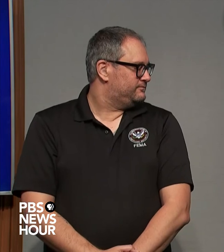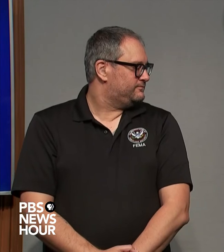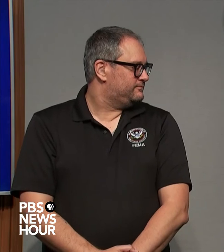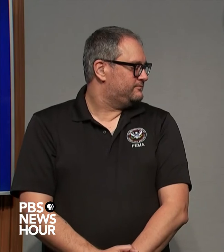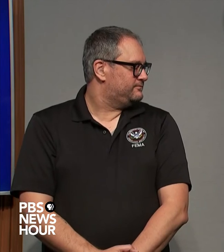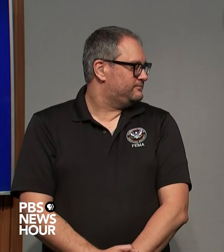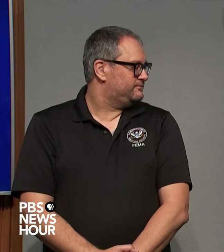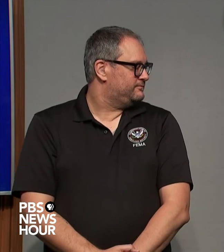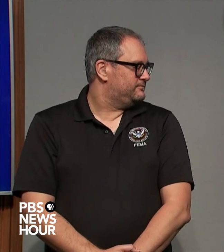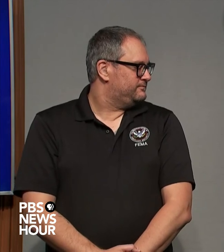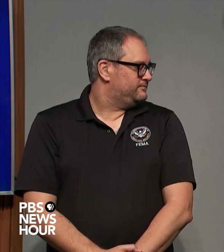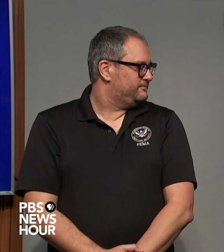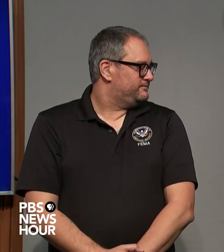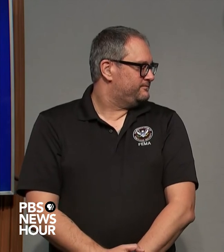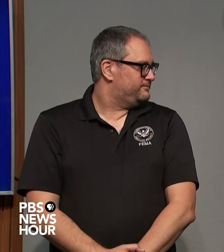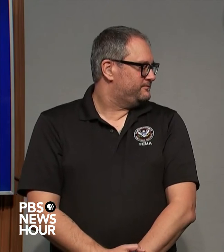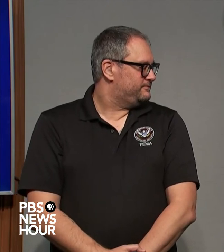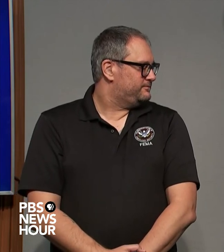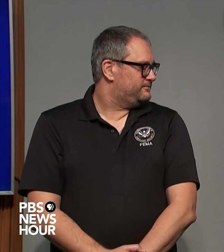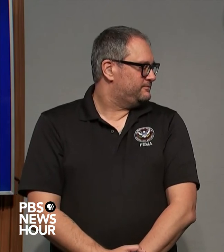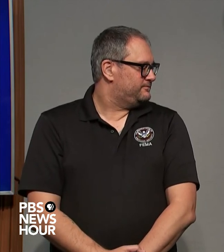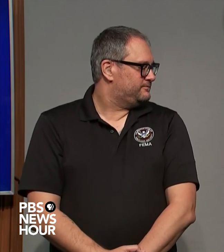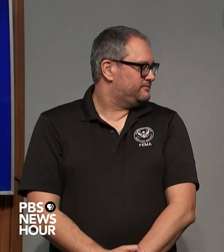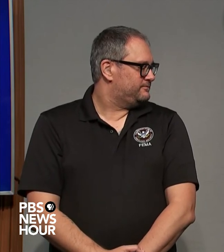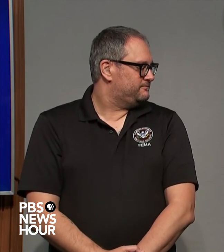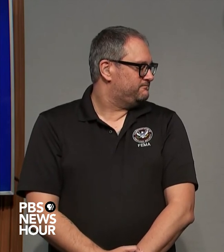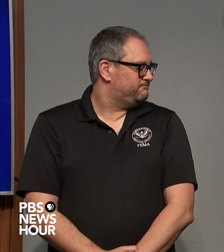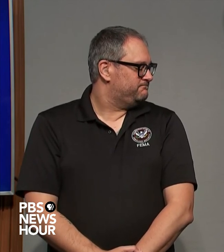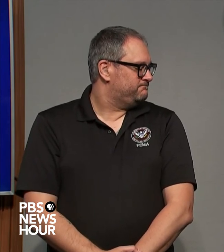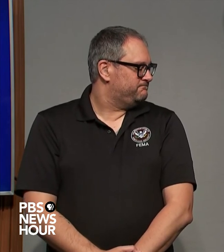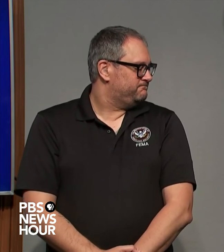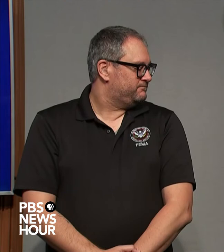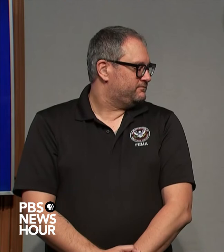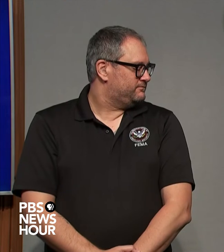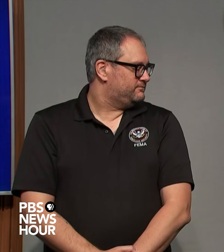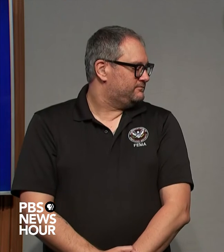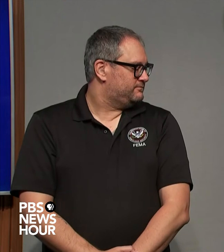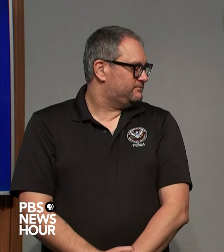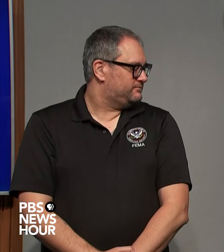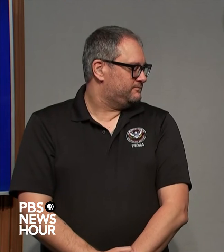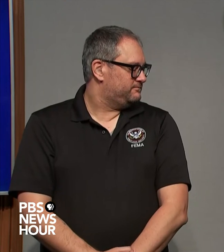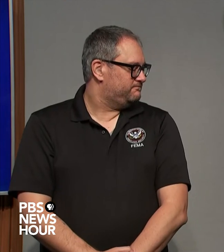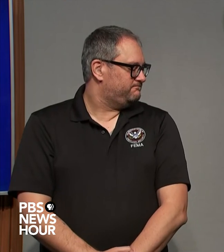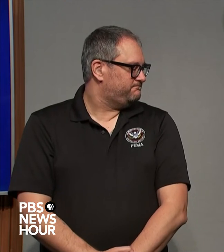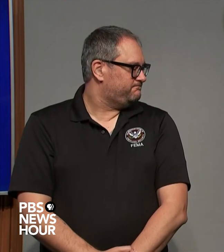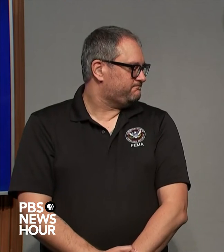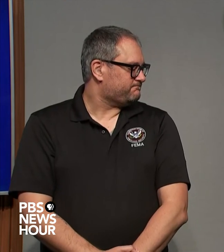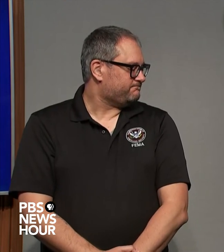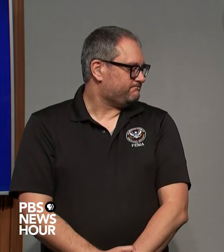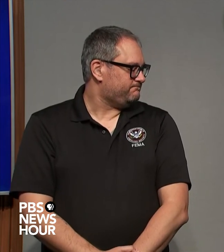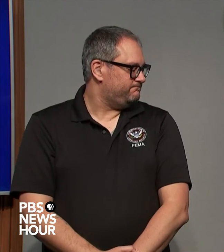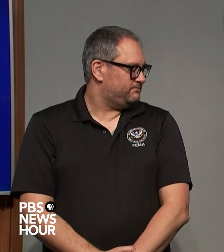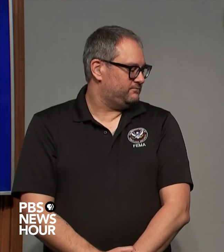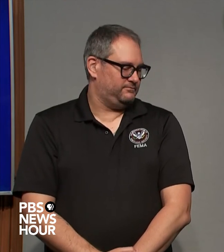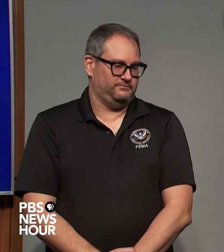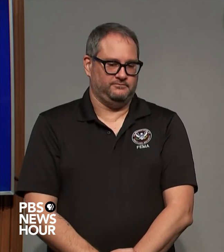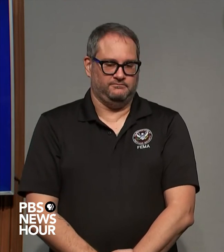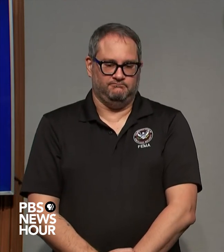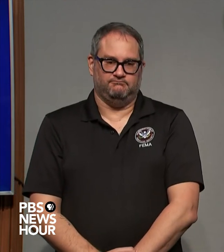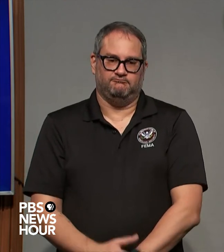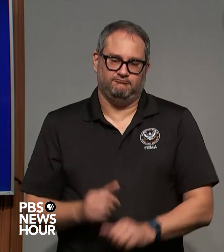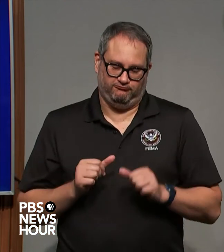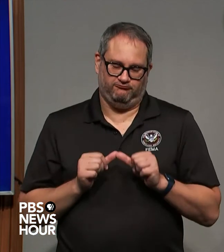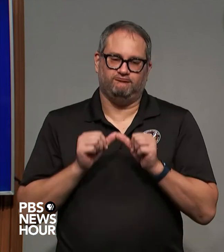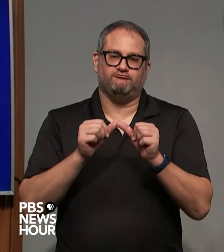empieza a inundarse por favor vaya a un lugar más alto de ese refugio y tercero nunca nunca use un